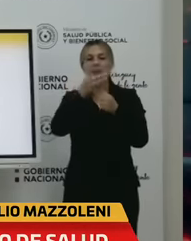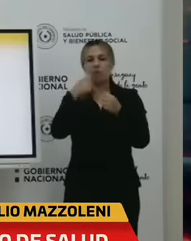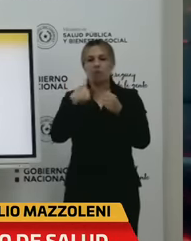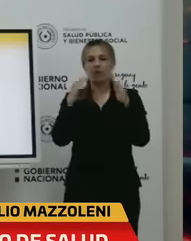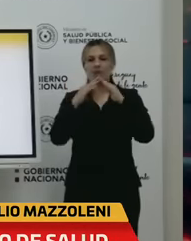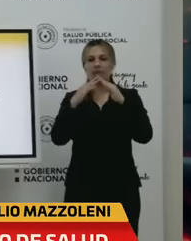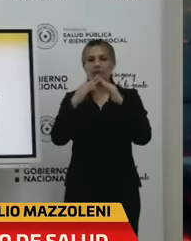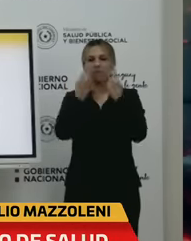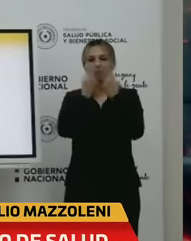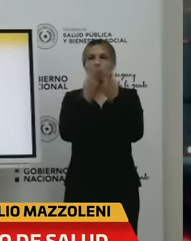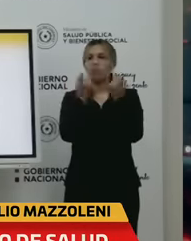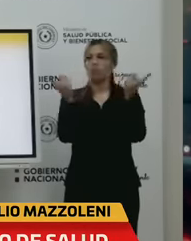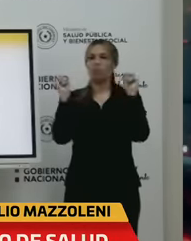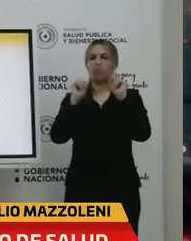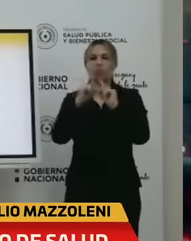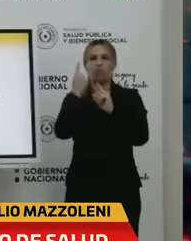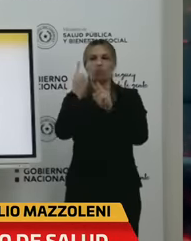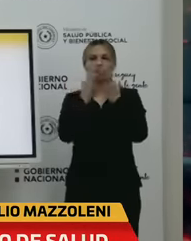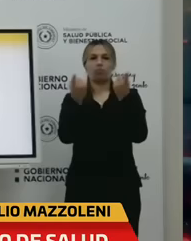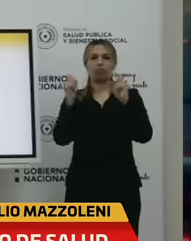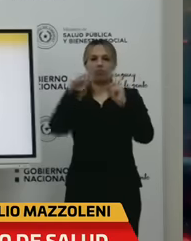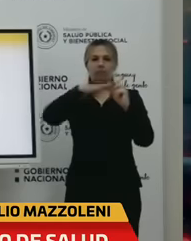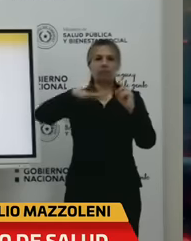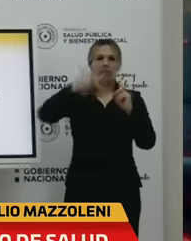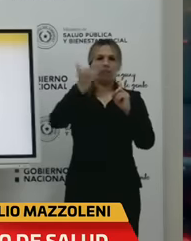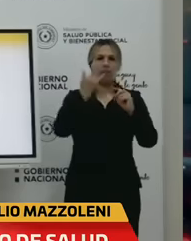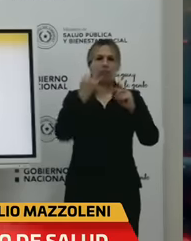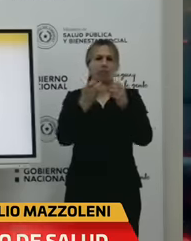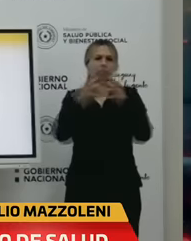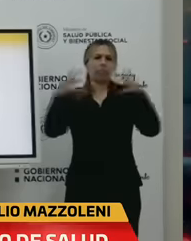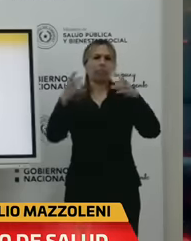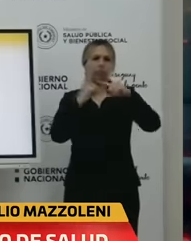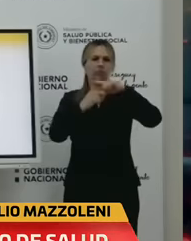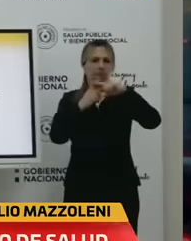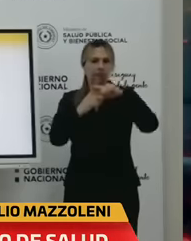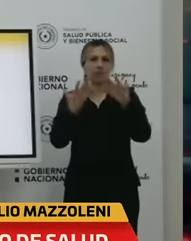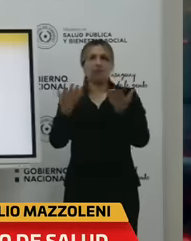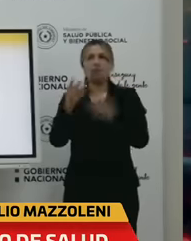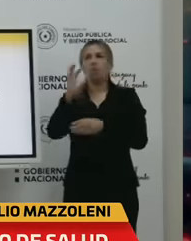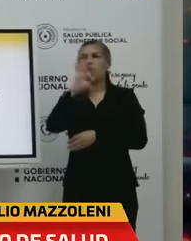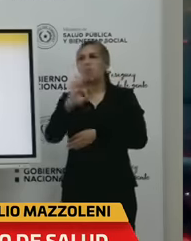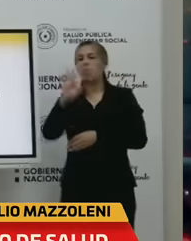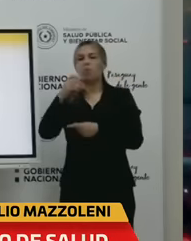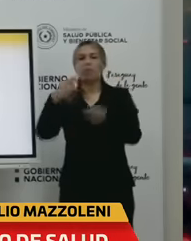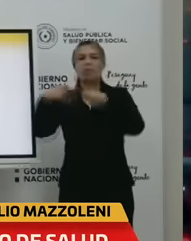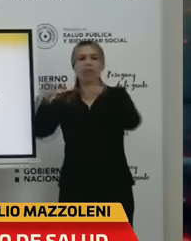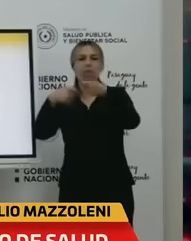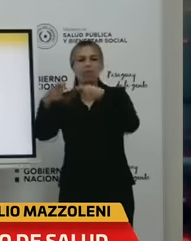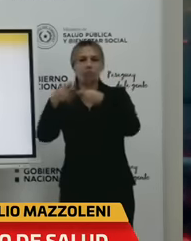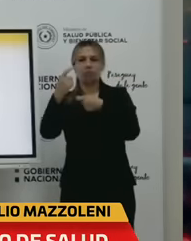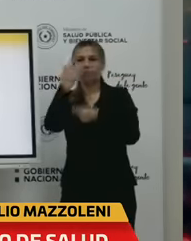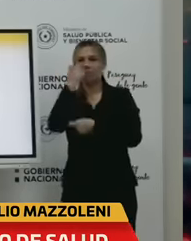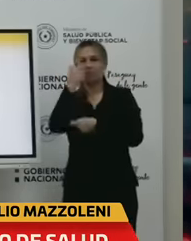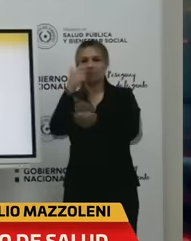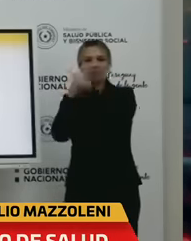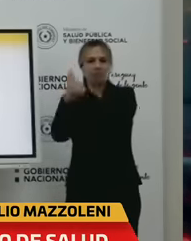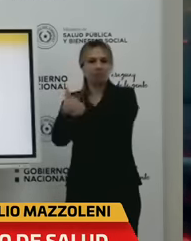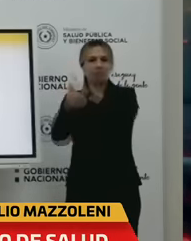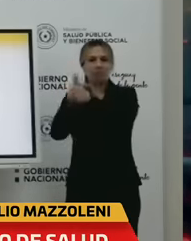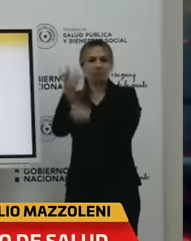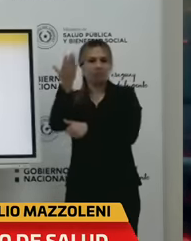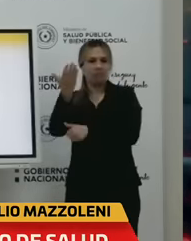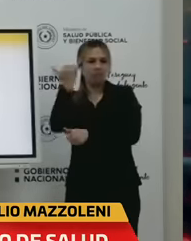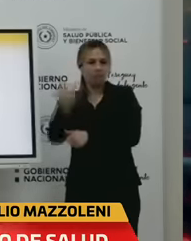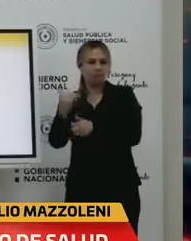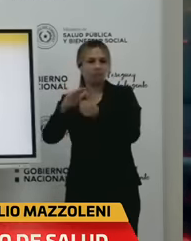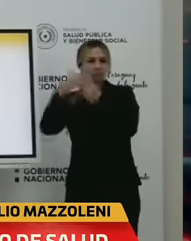ahí, pedirle a las municipalidades que hagan los controles, por ejemplo, de los establecimientos comerciales para ver si están aplicando los protocolos, entonces